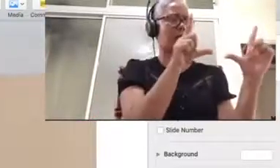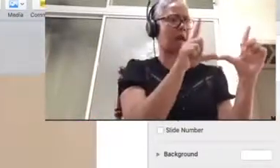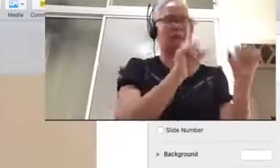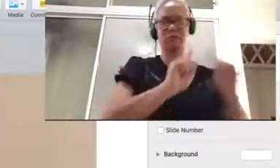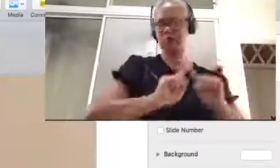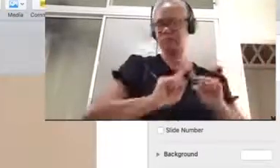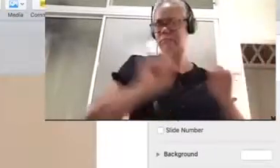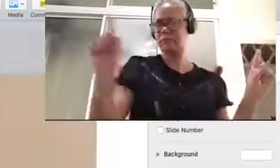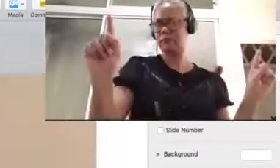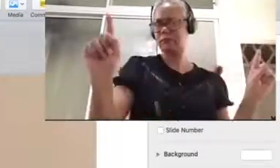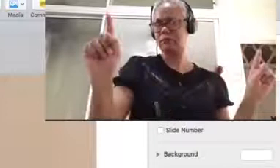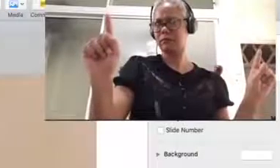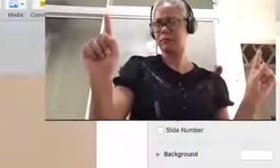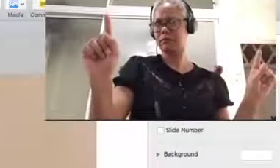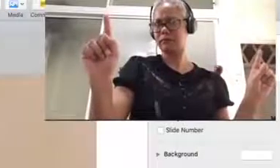la puerta.